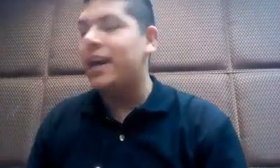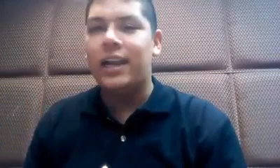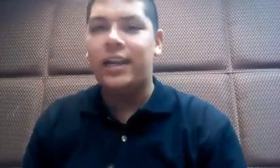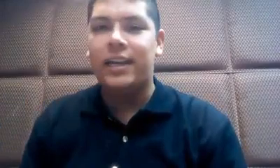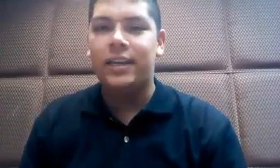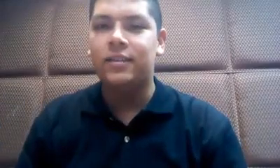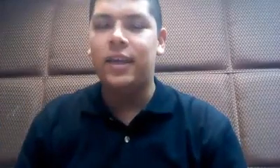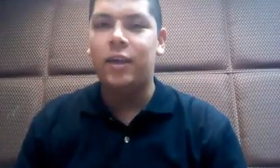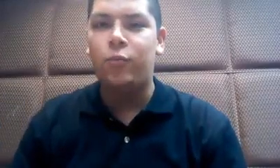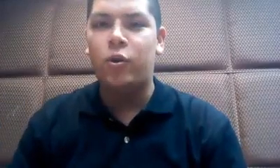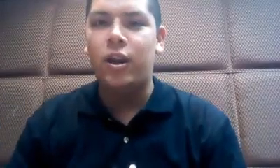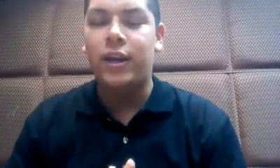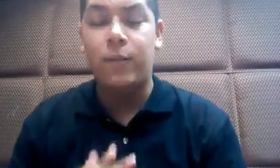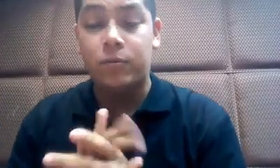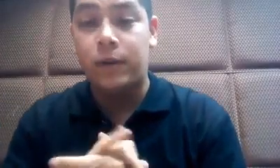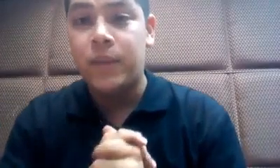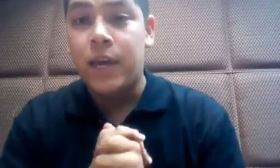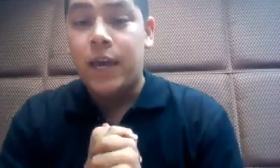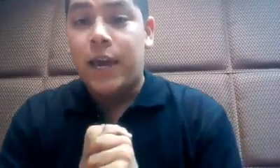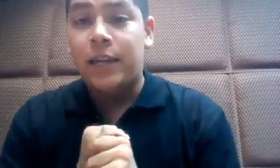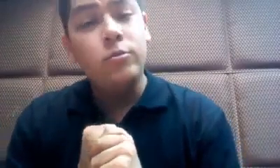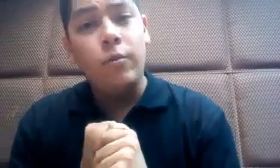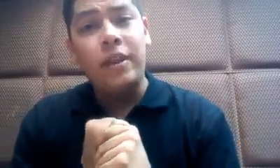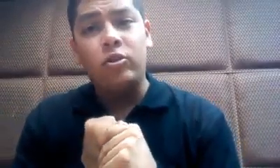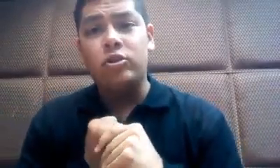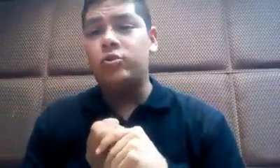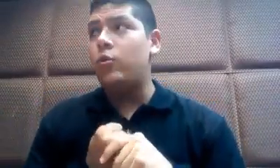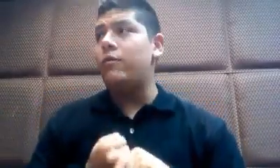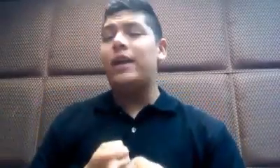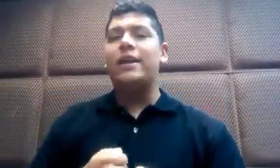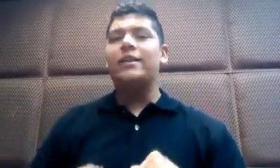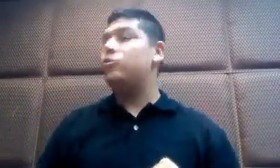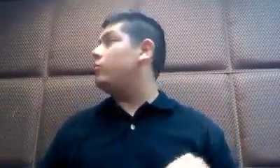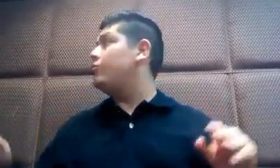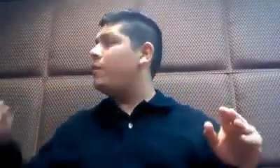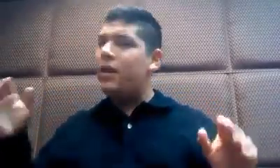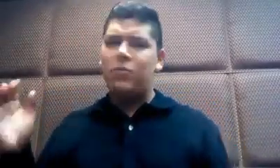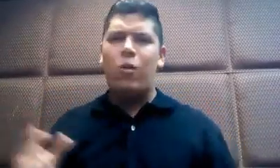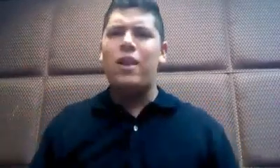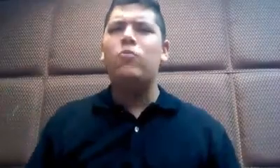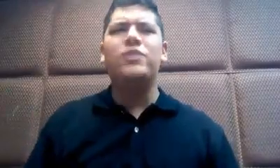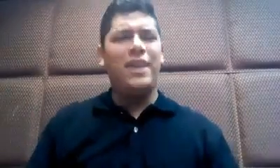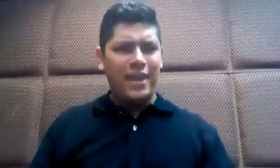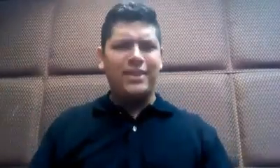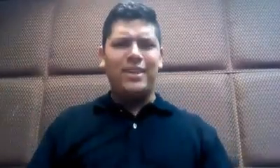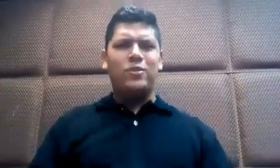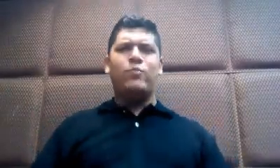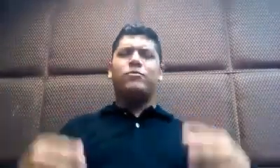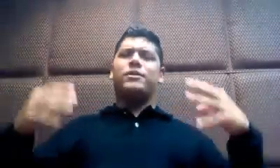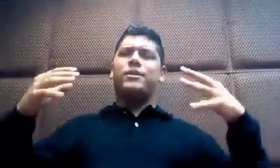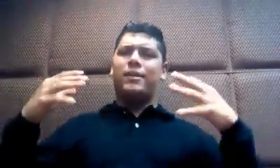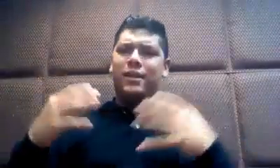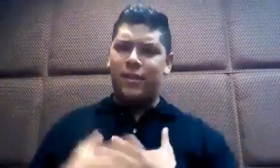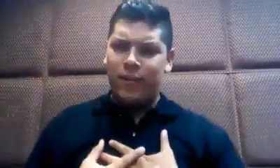Harry de Grupo Radio Alegría. Pues bueno, en estos momentos voy a hablarles sobre un tema en la cual mucha gente nos vamos a sentir identificada